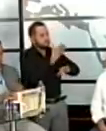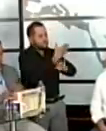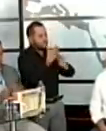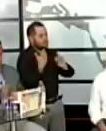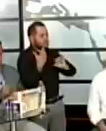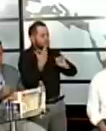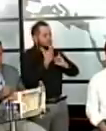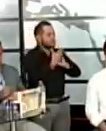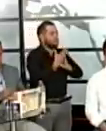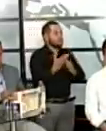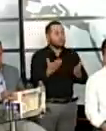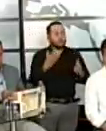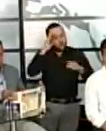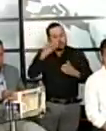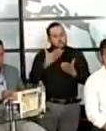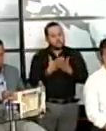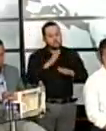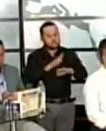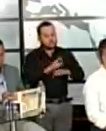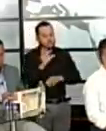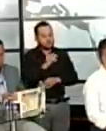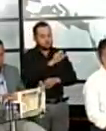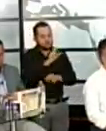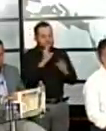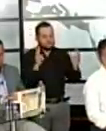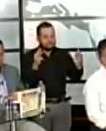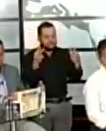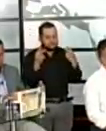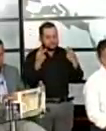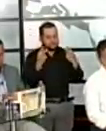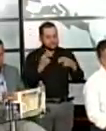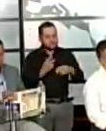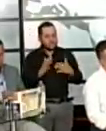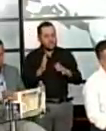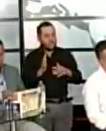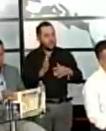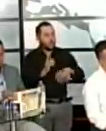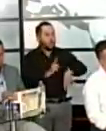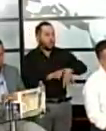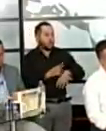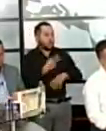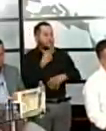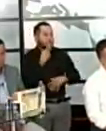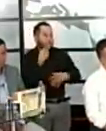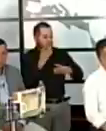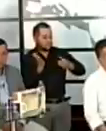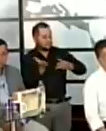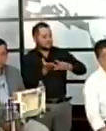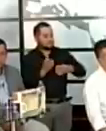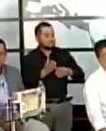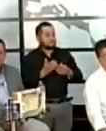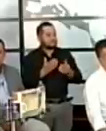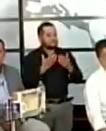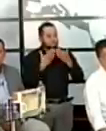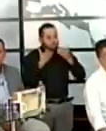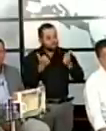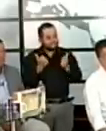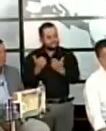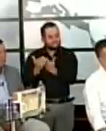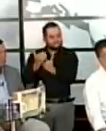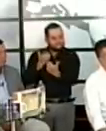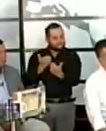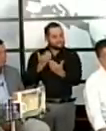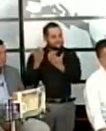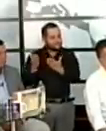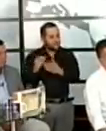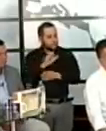está? ¿Cómo le va? Bueno, muy buenas tardes a todos los que nos ven en esta hora ya del mediodía. Muy queridos por la invitación. A Álvaro,